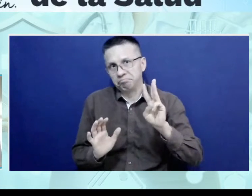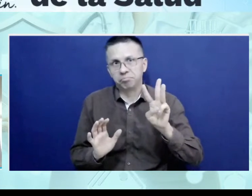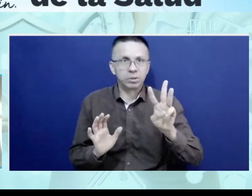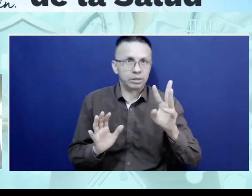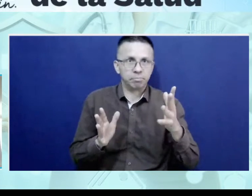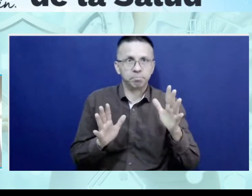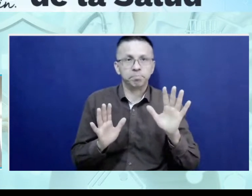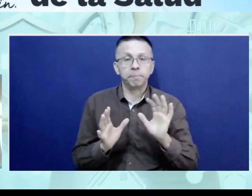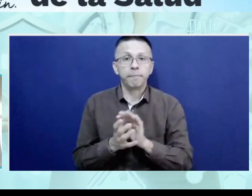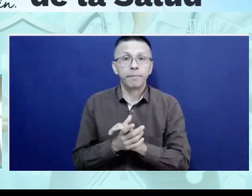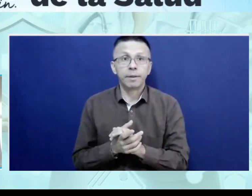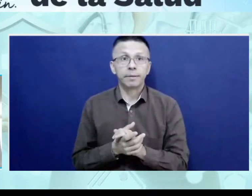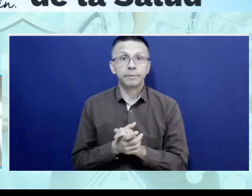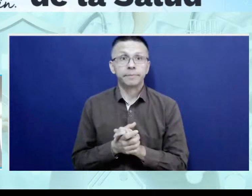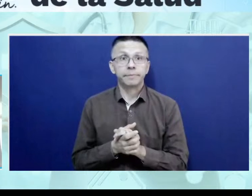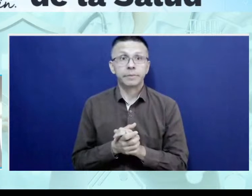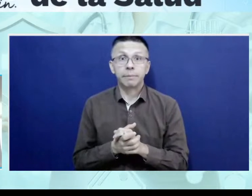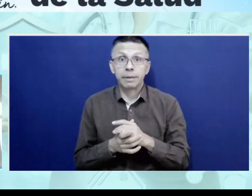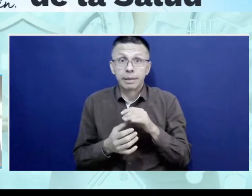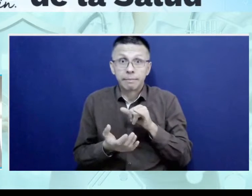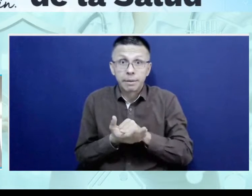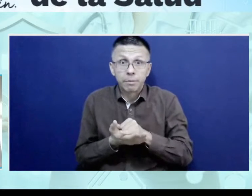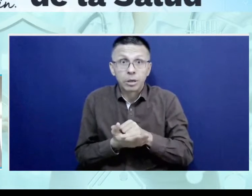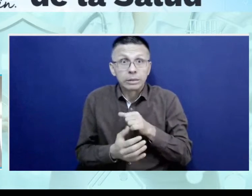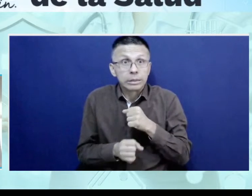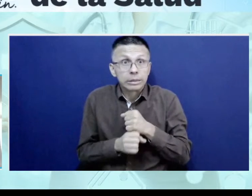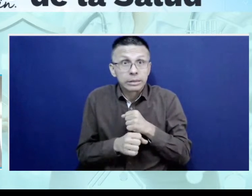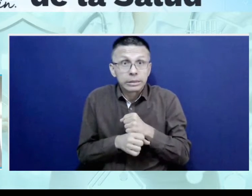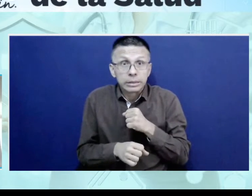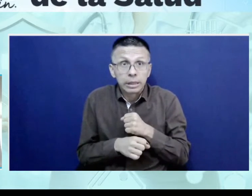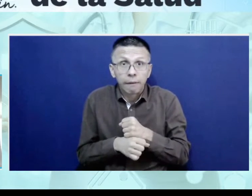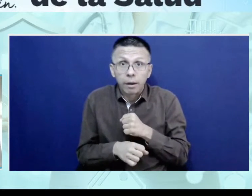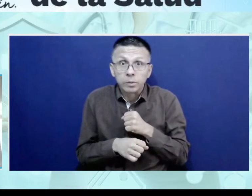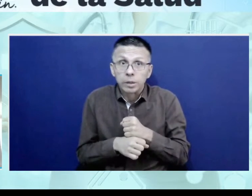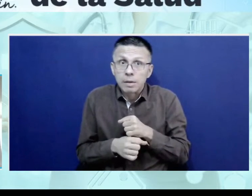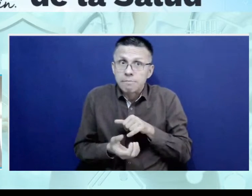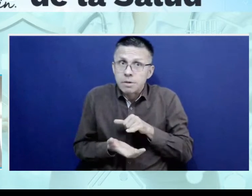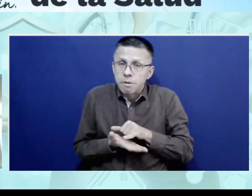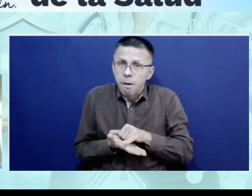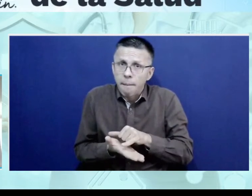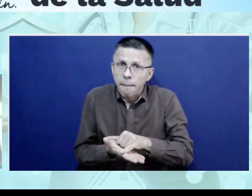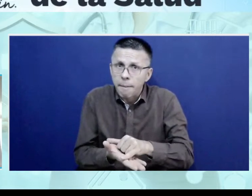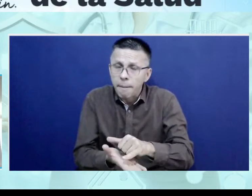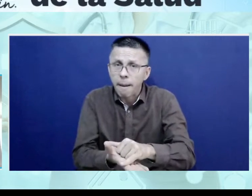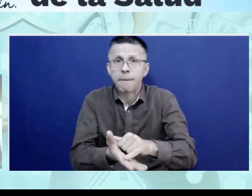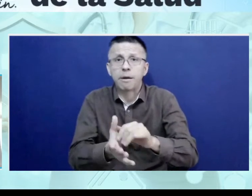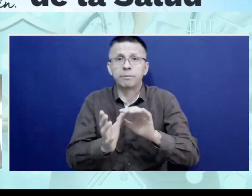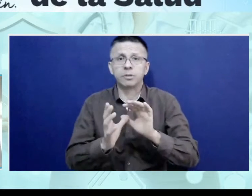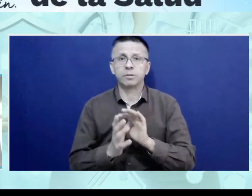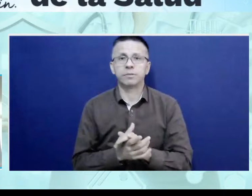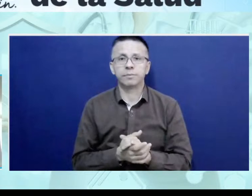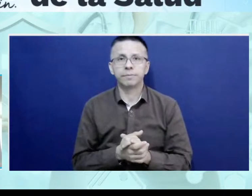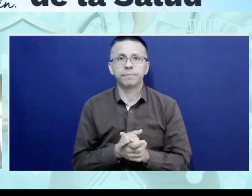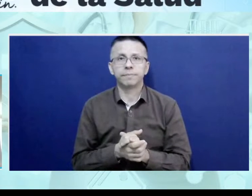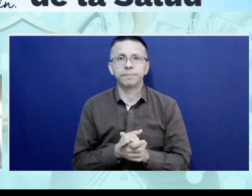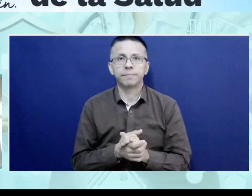venimos trabajando también permanentemente, pero aquí sí debo advertir que ha habido, digamos, una especie